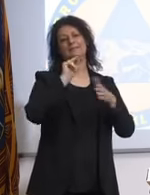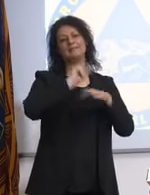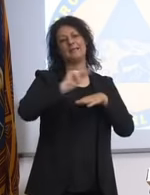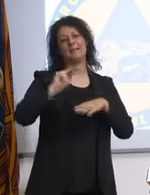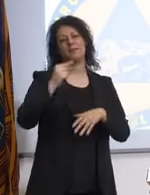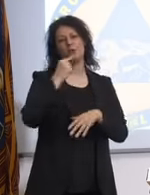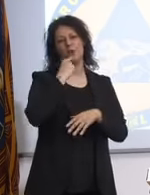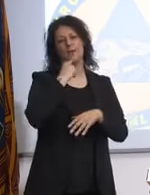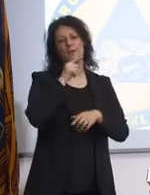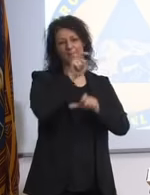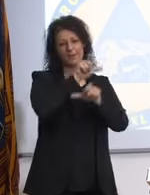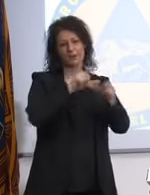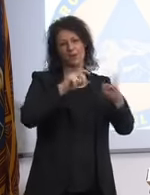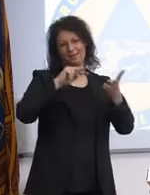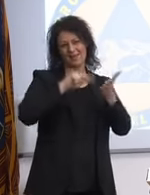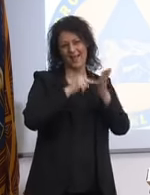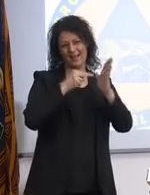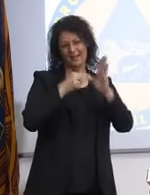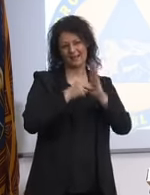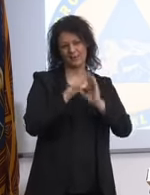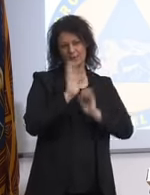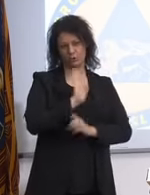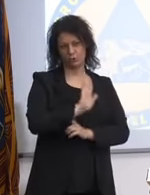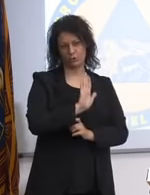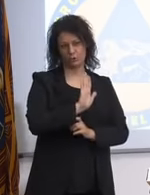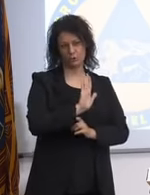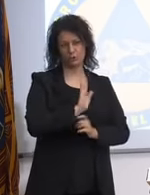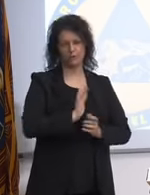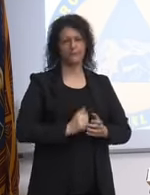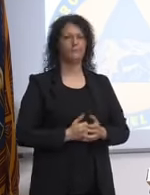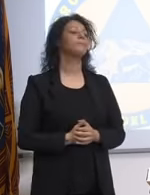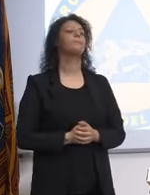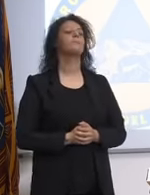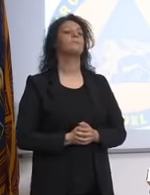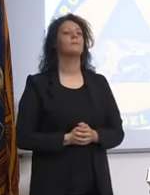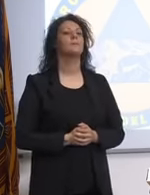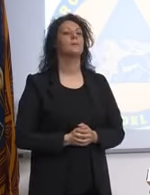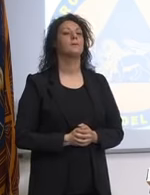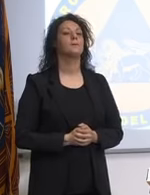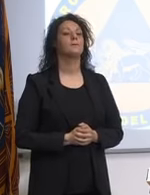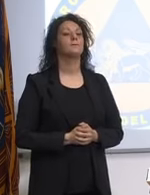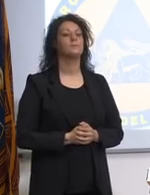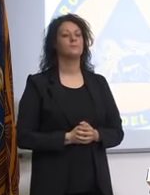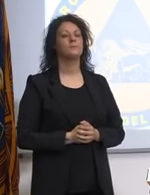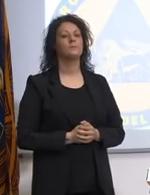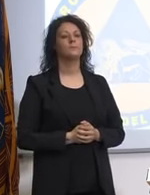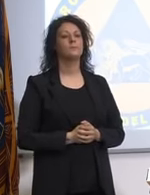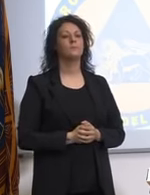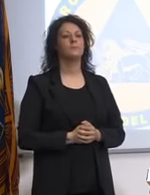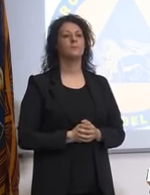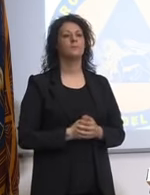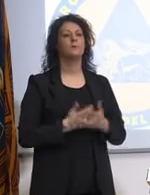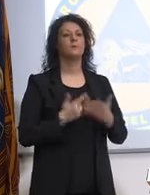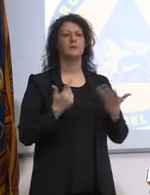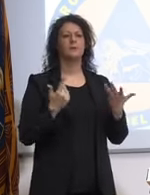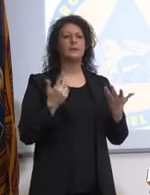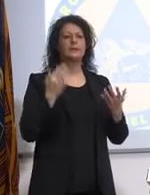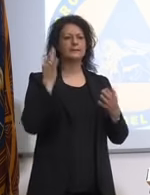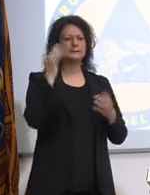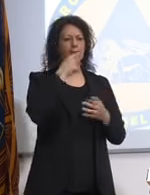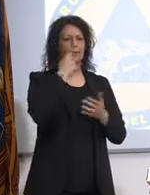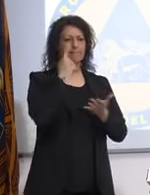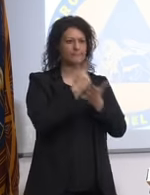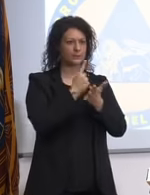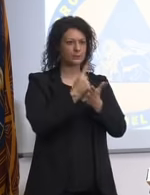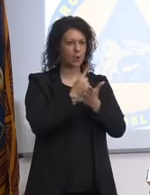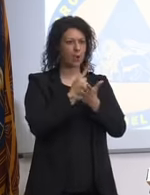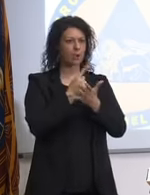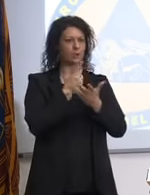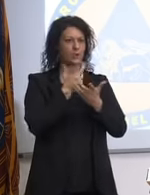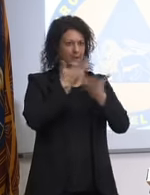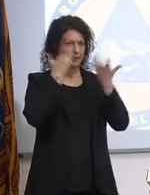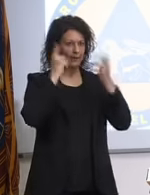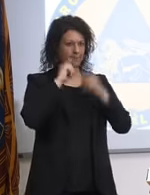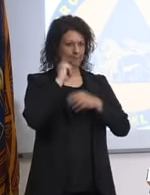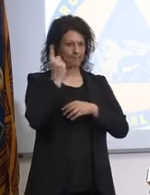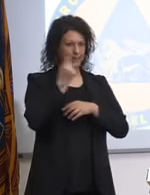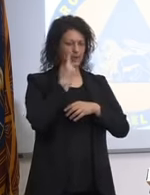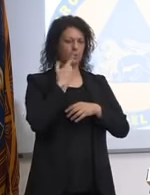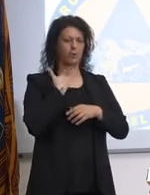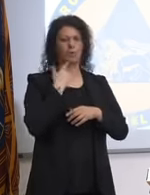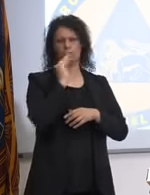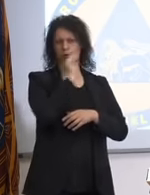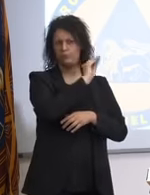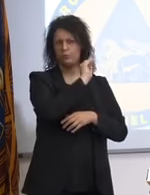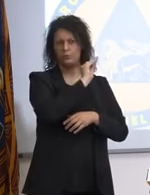fatto. Da quello che hanno spiegato a me, però, se vi serve un approfondimento fatto meglio, ve lo faccio avere, è quello della